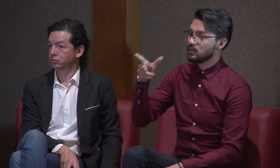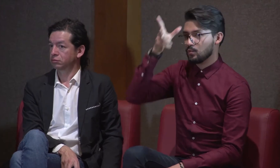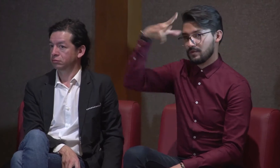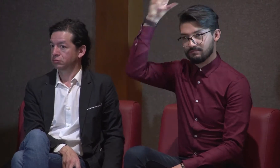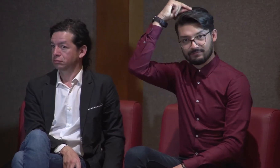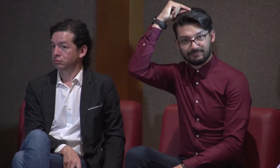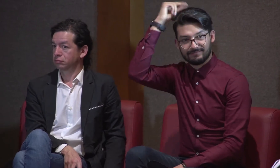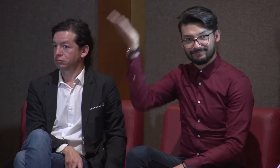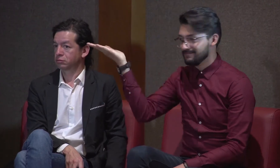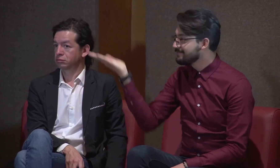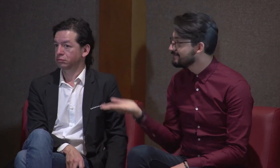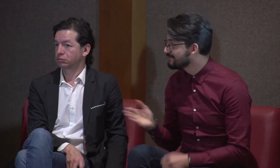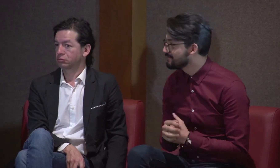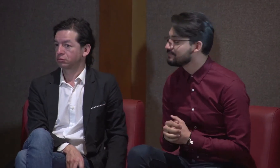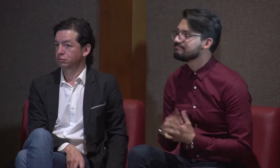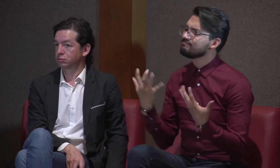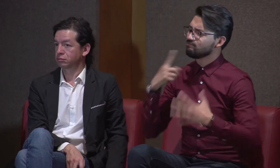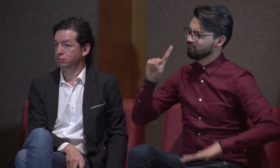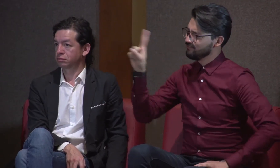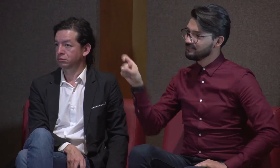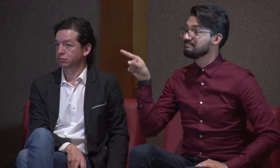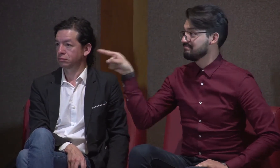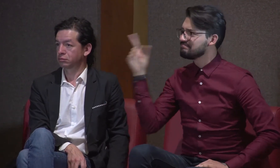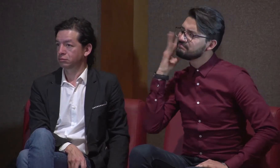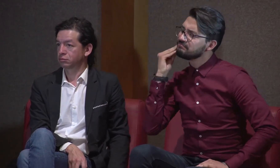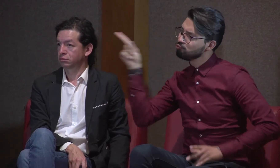Muy bien, ahora queremos escuchar a Juliana.